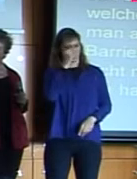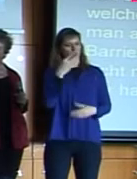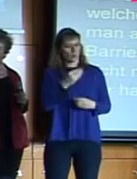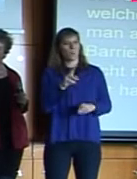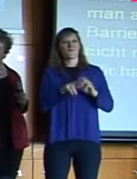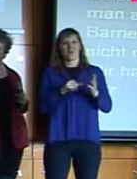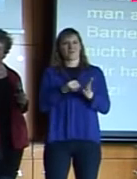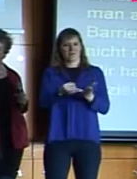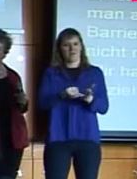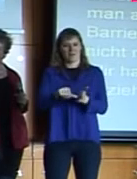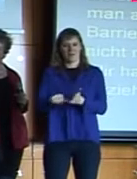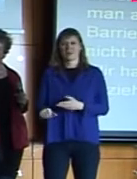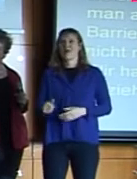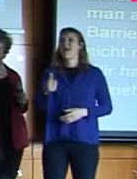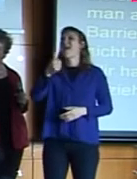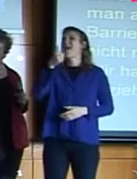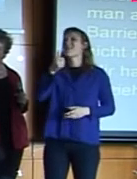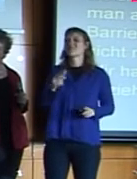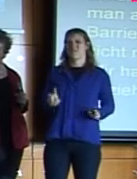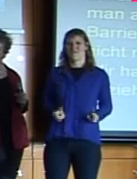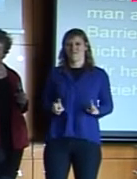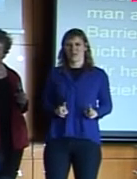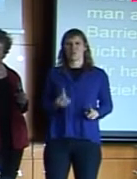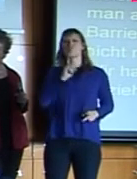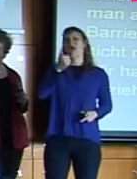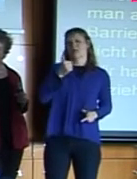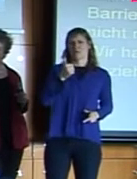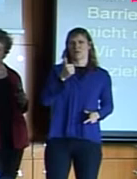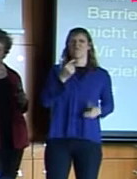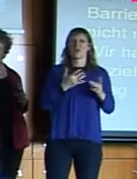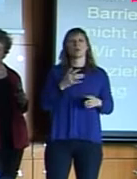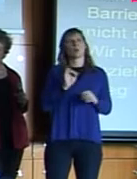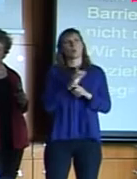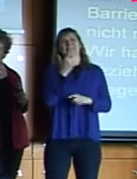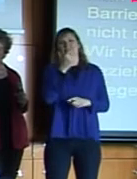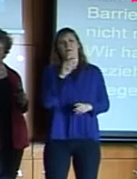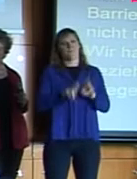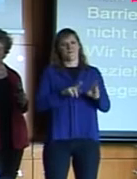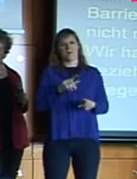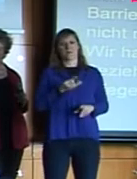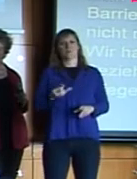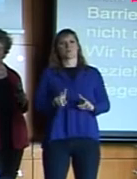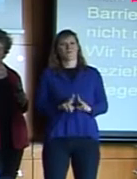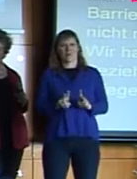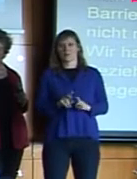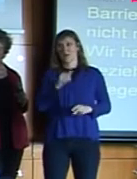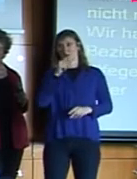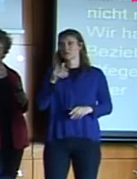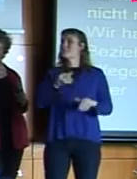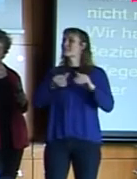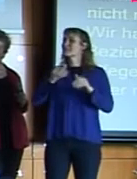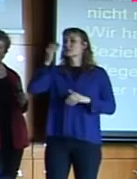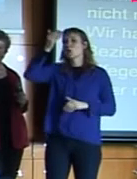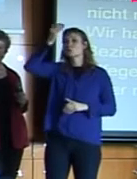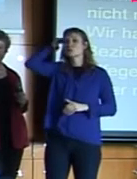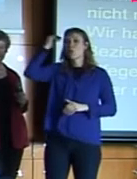Pflegegeld bezieht, einen einzigen Angehörigen hat, hoffentlich zwei, dann hat selbst Minister Hunsdorfer gesagt, es